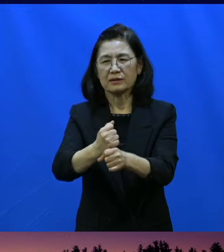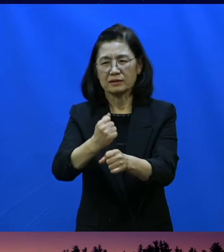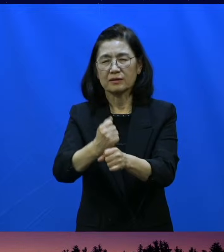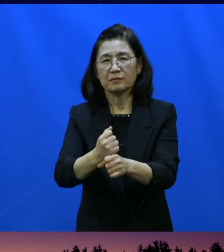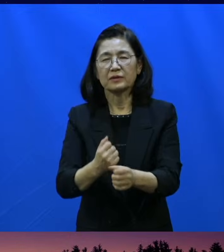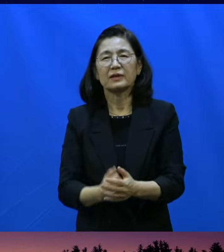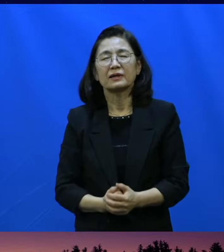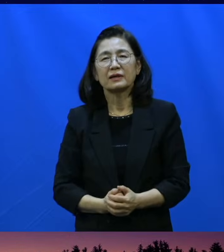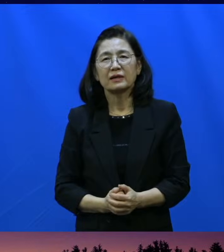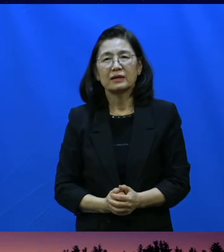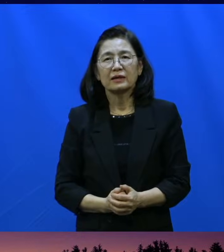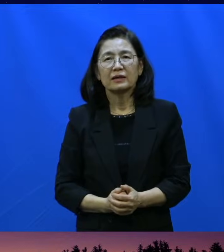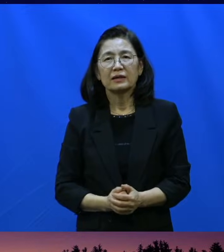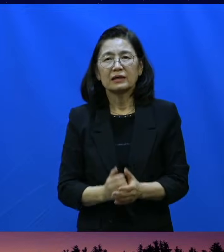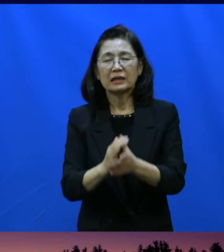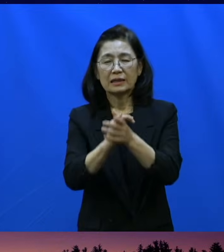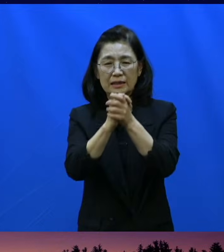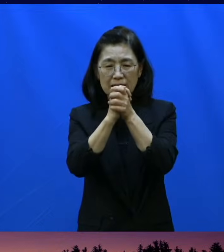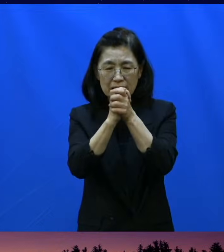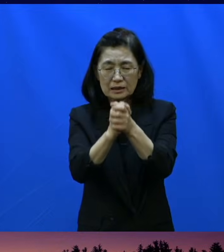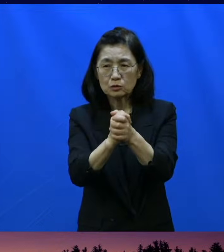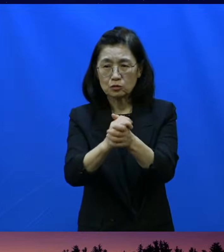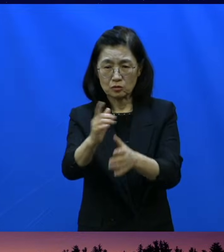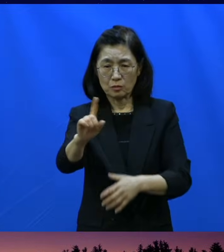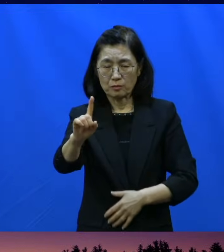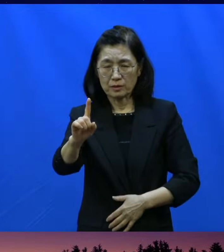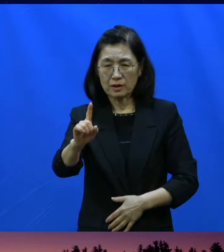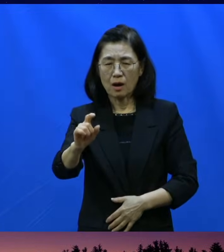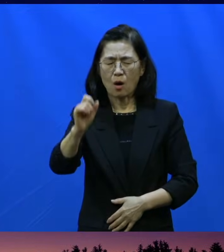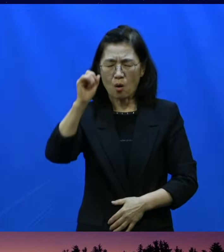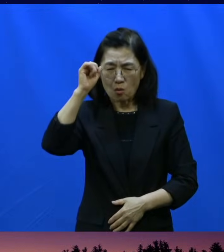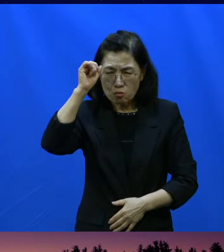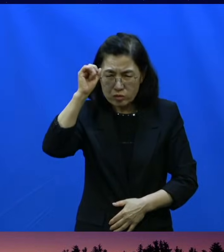여러분, 기도는 위대한 일을 이루는 것입니다.